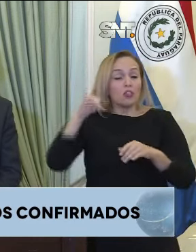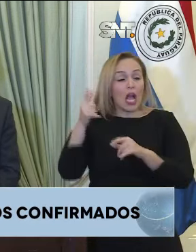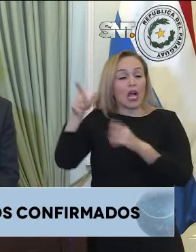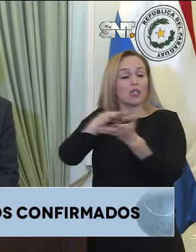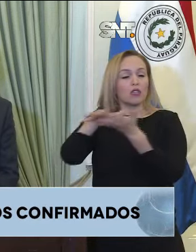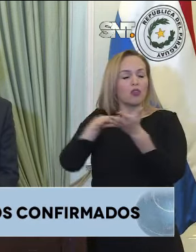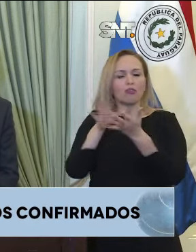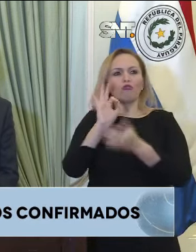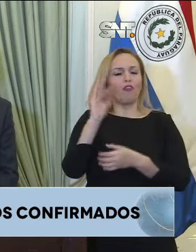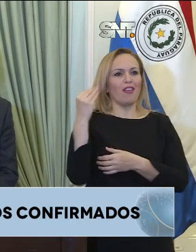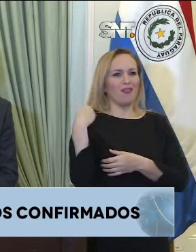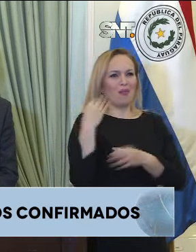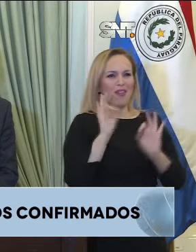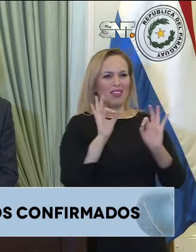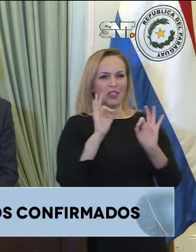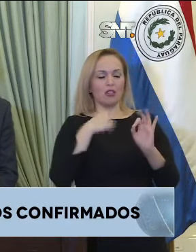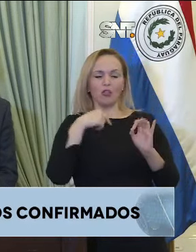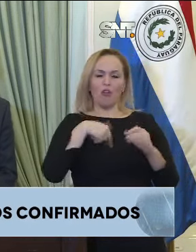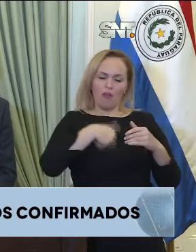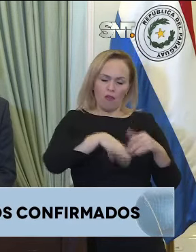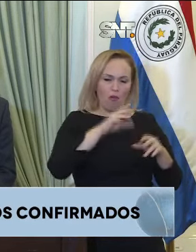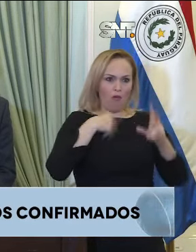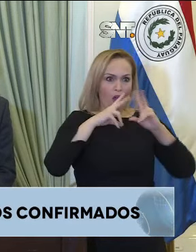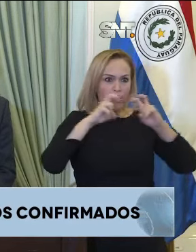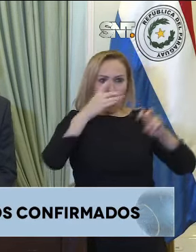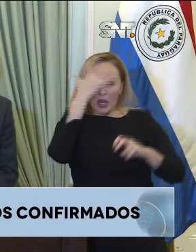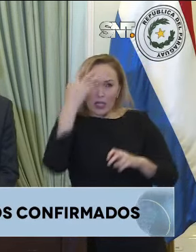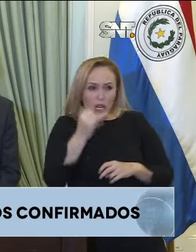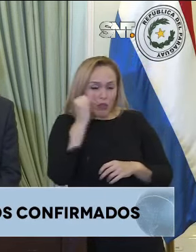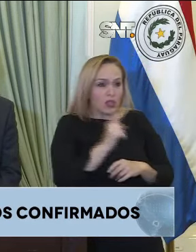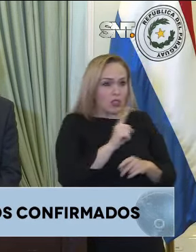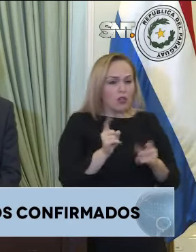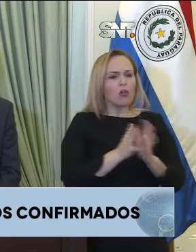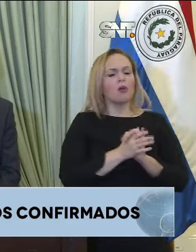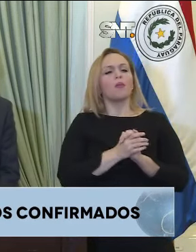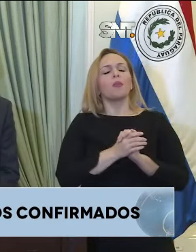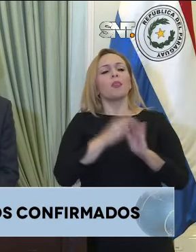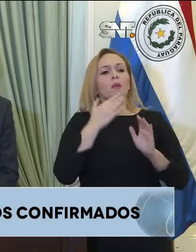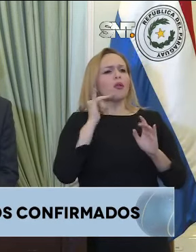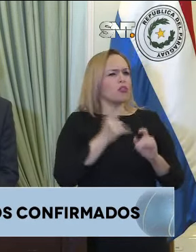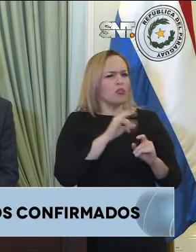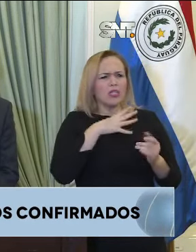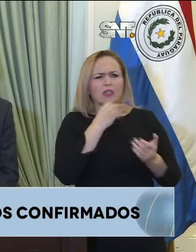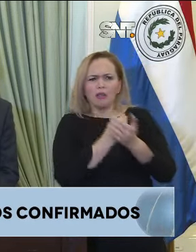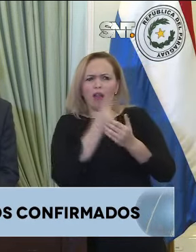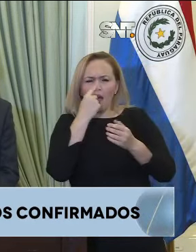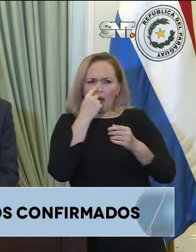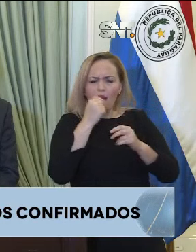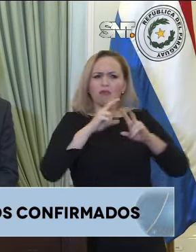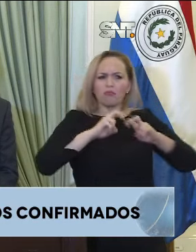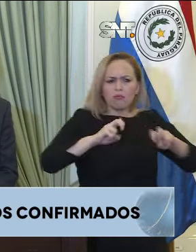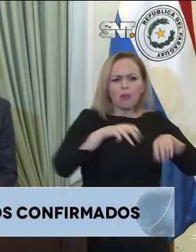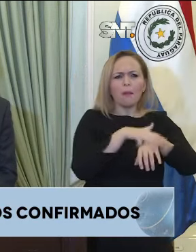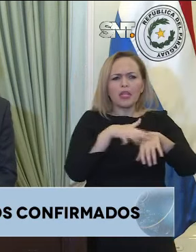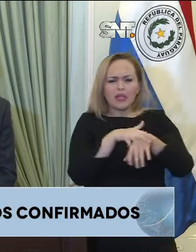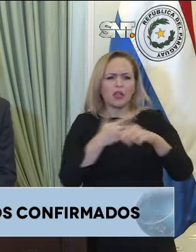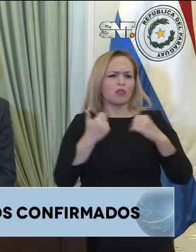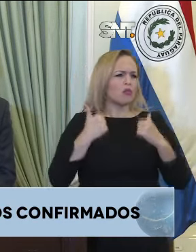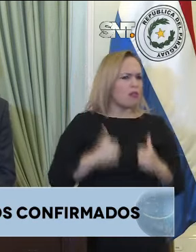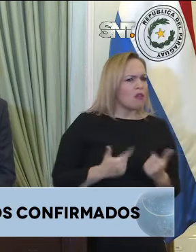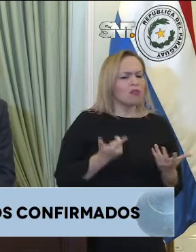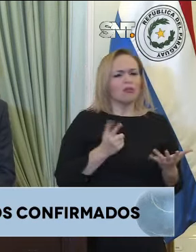No obstante, nosotros estamos trabajando de rutina en cualquier lugar que así lo requiera la dirección de vigilancia y el Ministerio de Salud